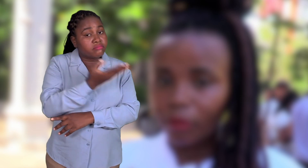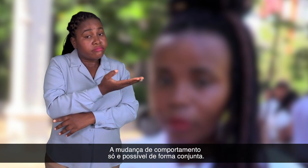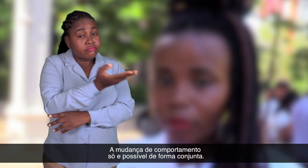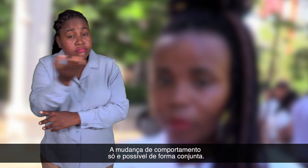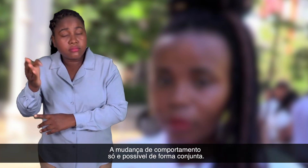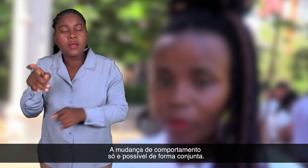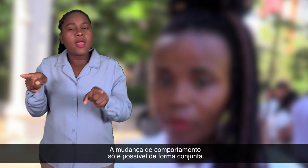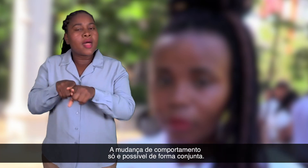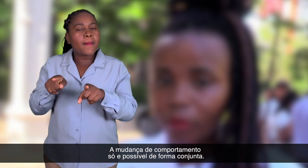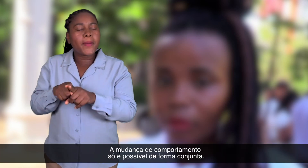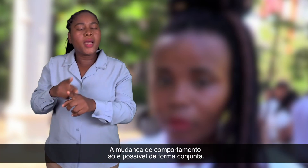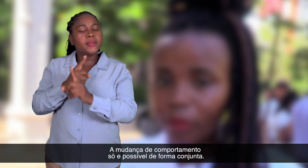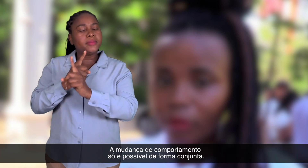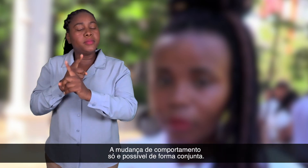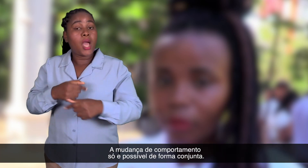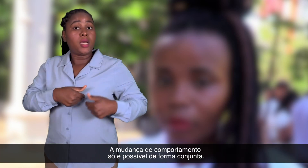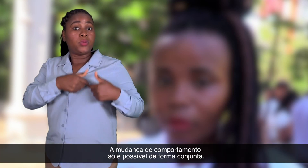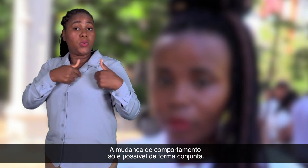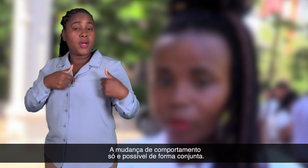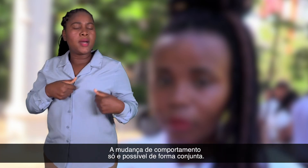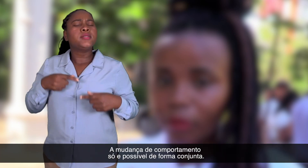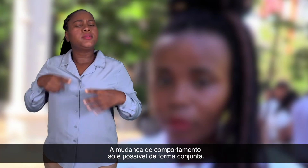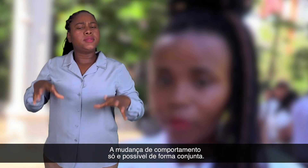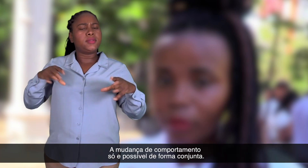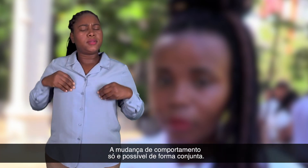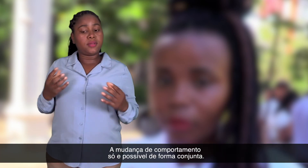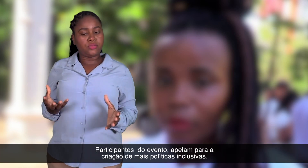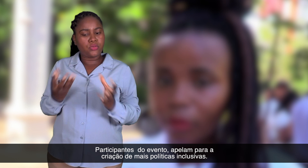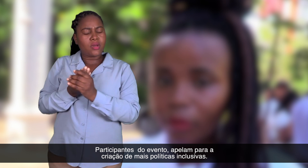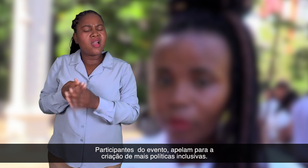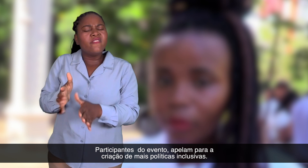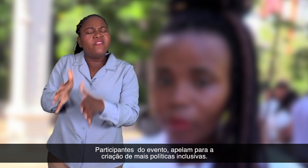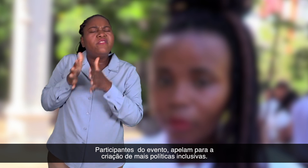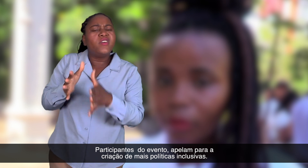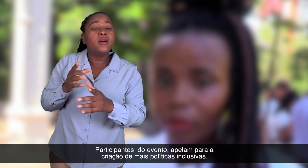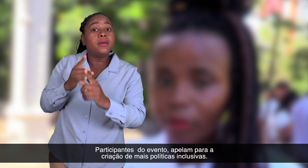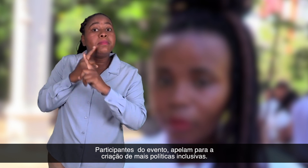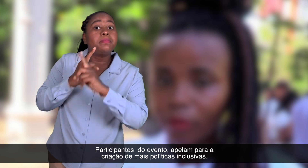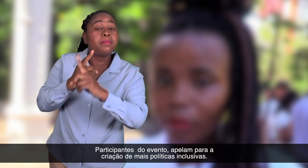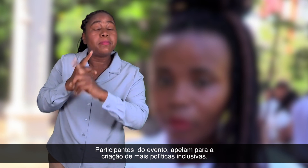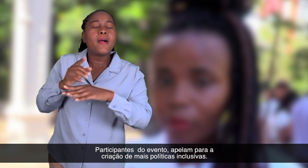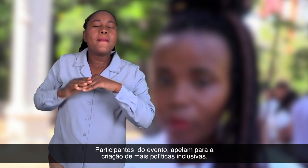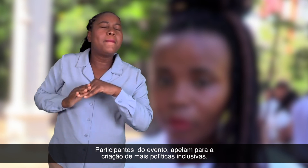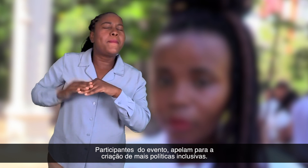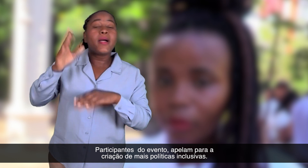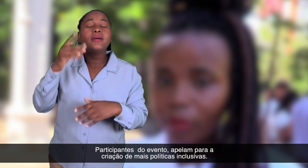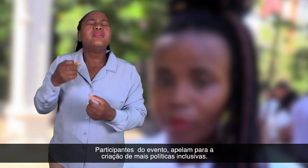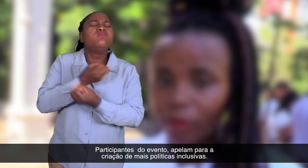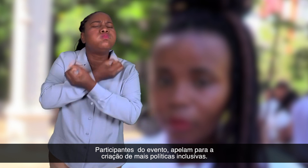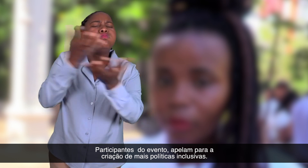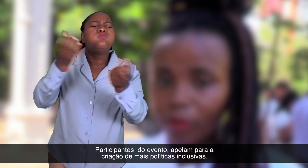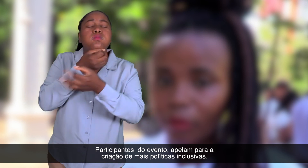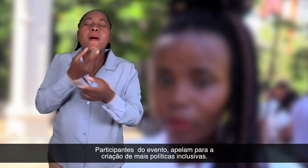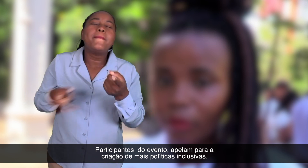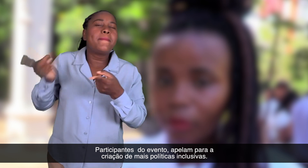A mudança de comportamento só é possível de forma conjunta. Participantes do evento apelam para a criação de